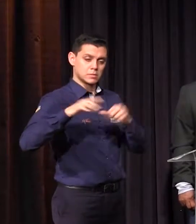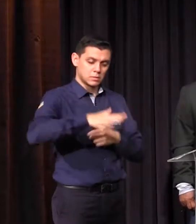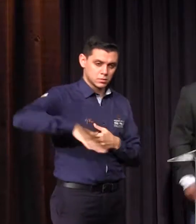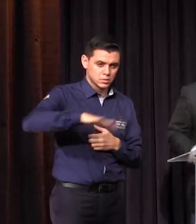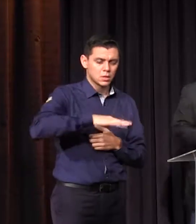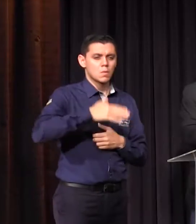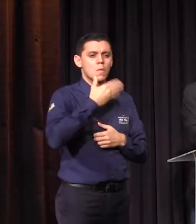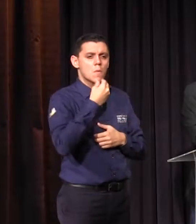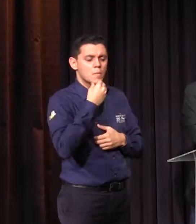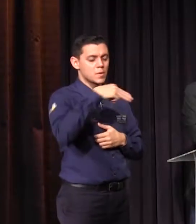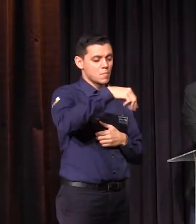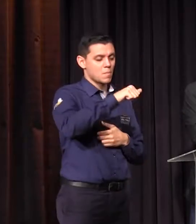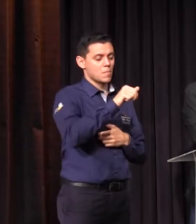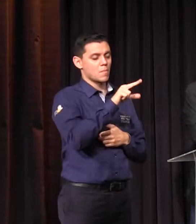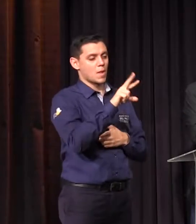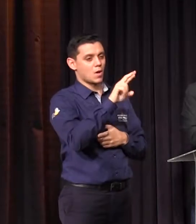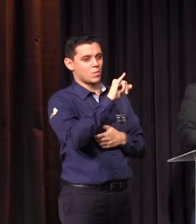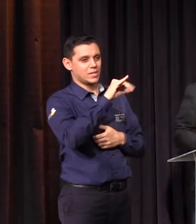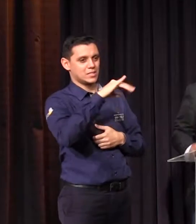maurício ribeiro dos santos